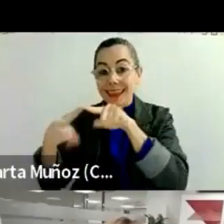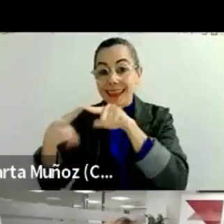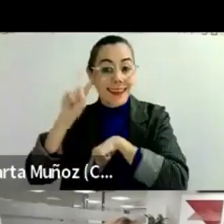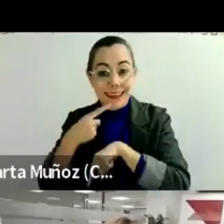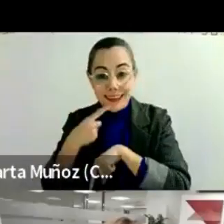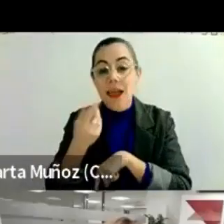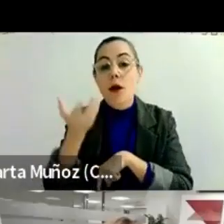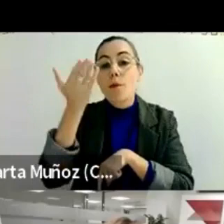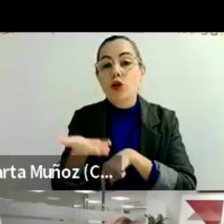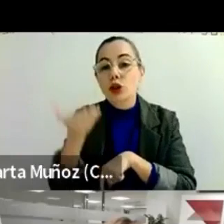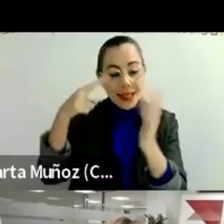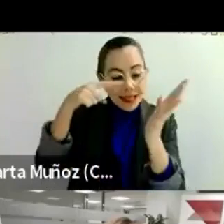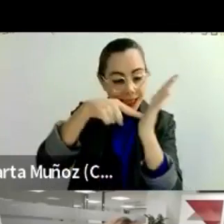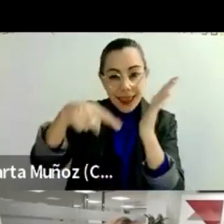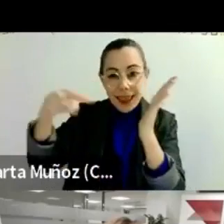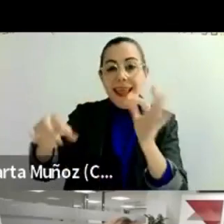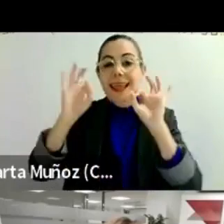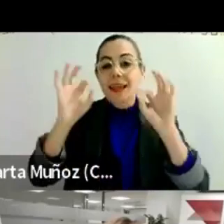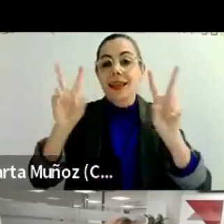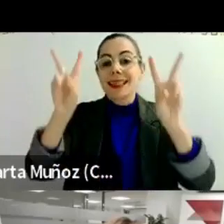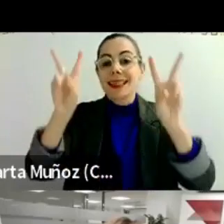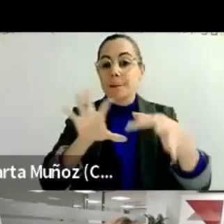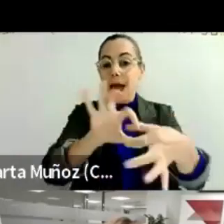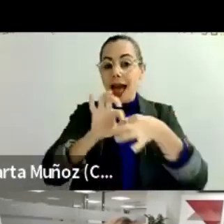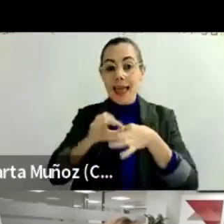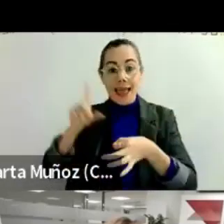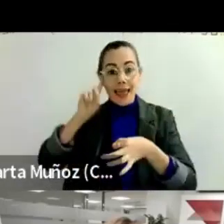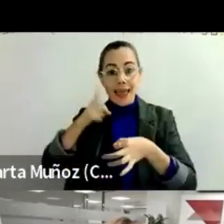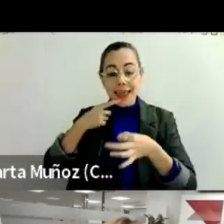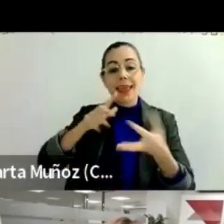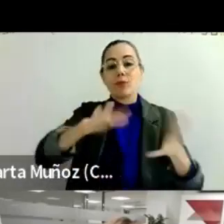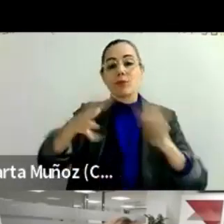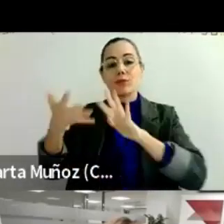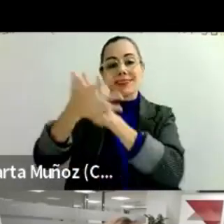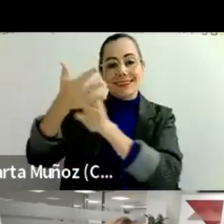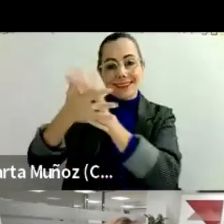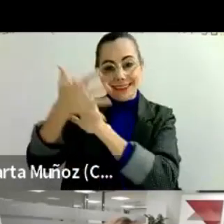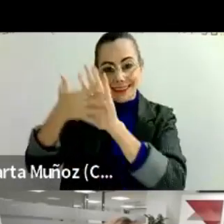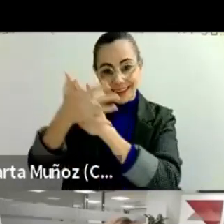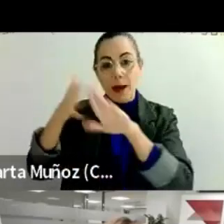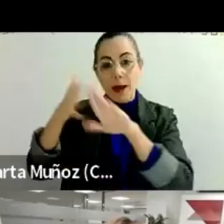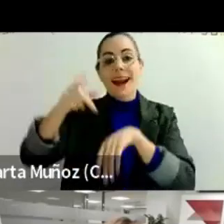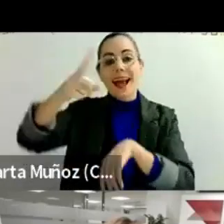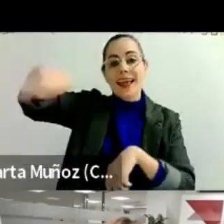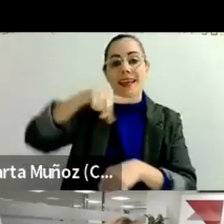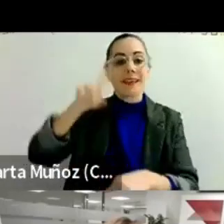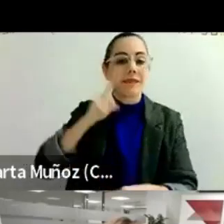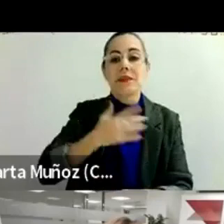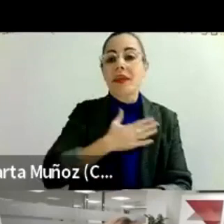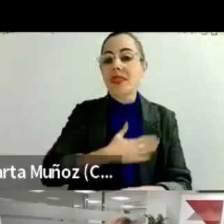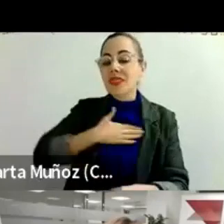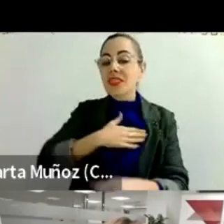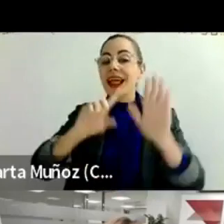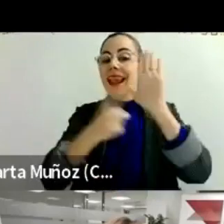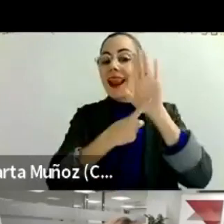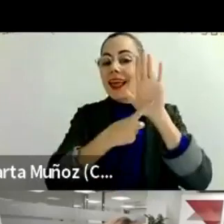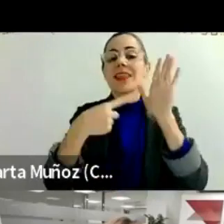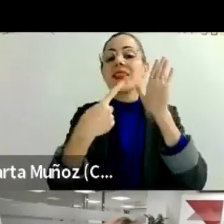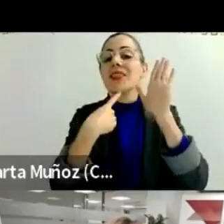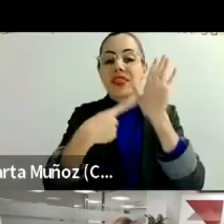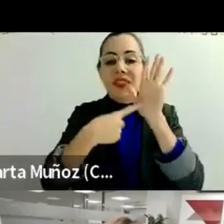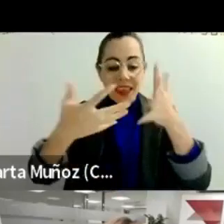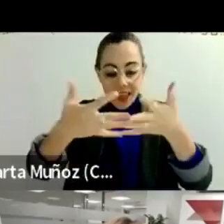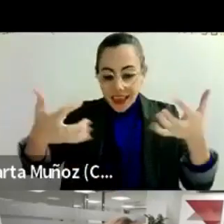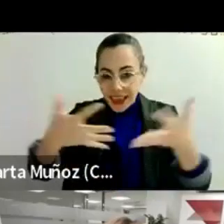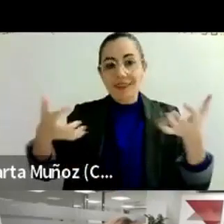tipología vinculadas a las personas sordas. Lo importante es efectivamente que todas estas leyes estén traducidas a la lengua